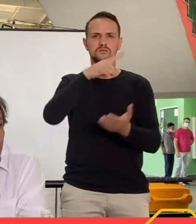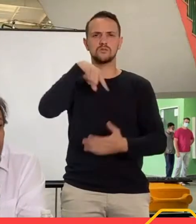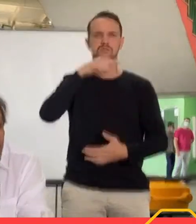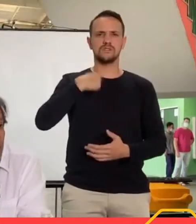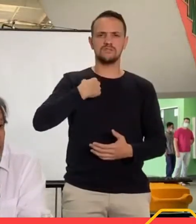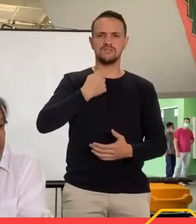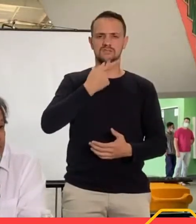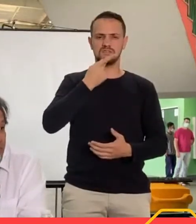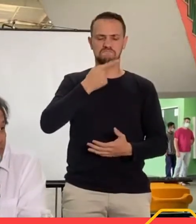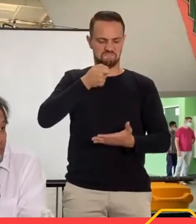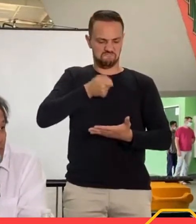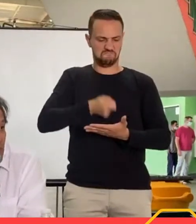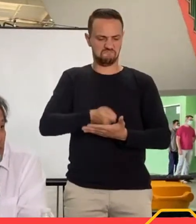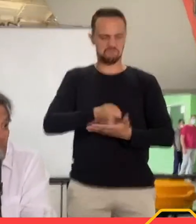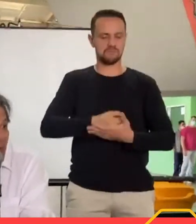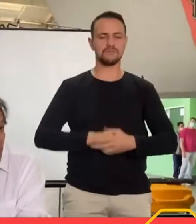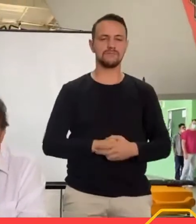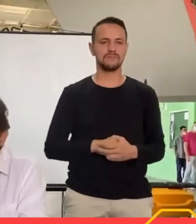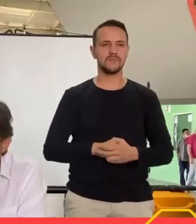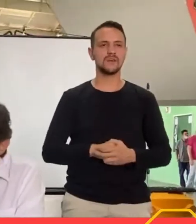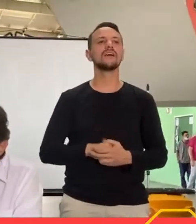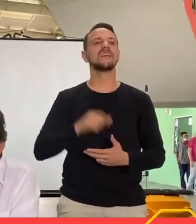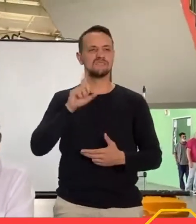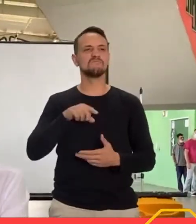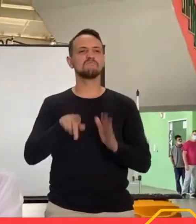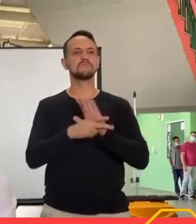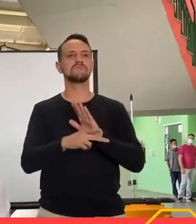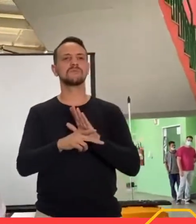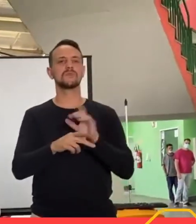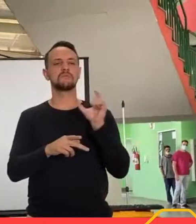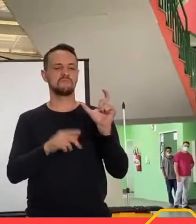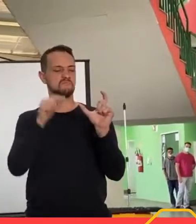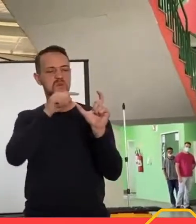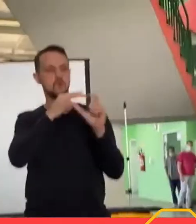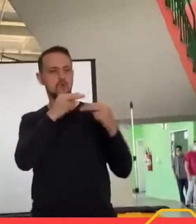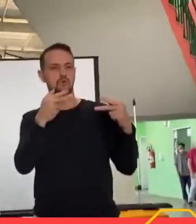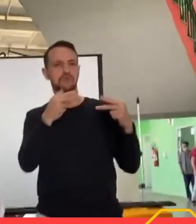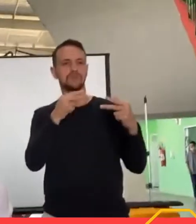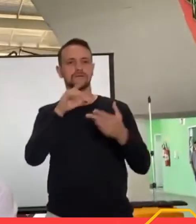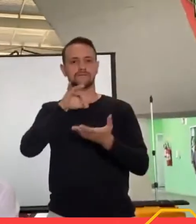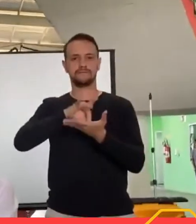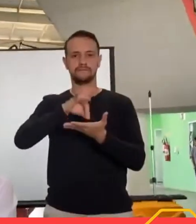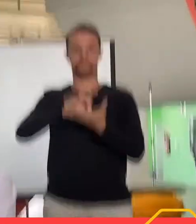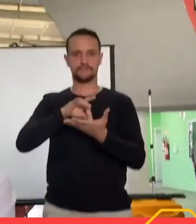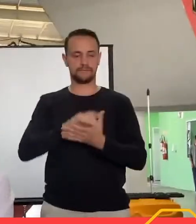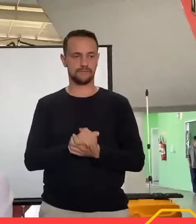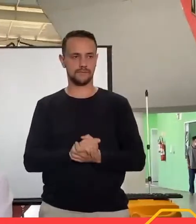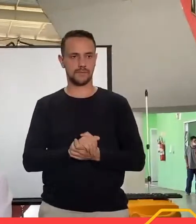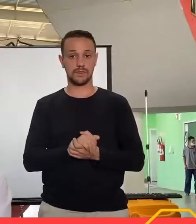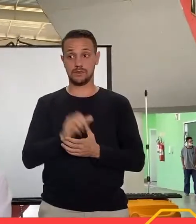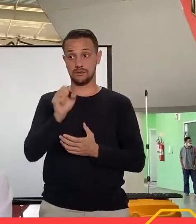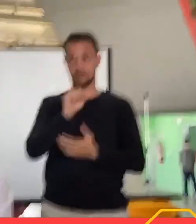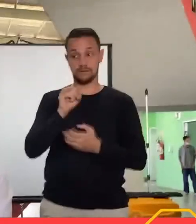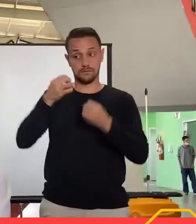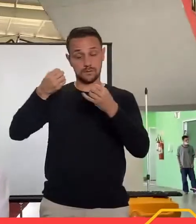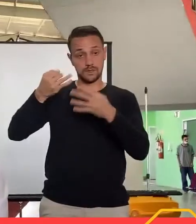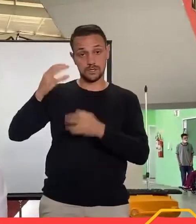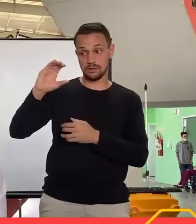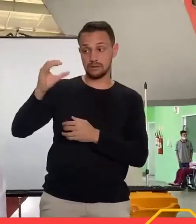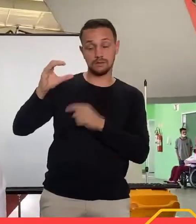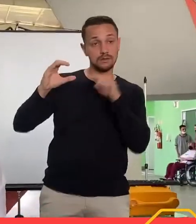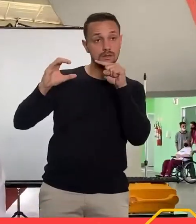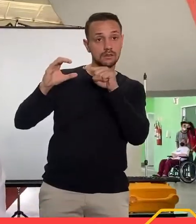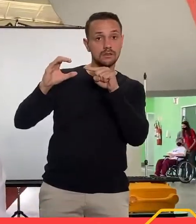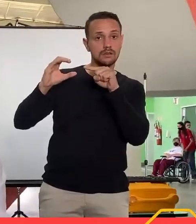tanta convicção que uma coisa é verdadeira, do ponto de vista científico. É